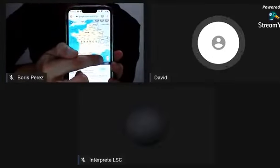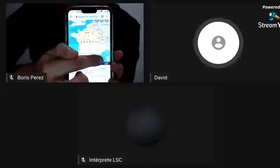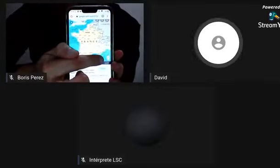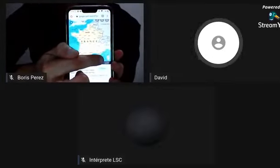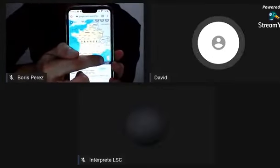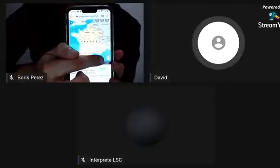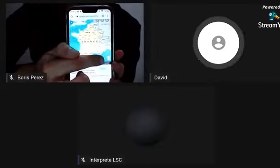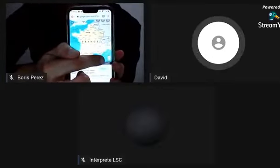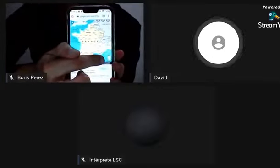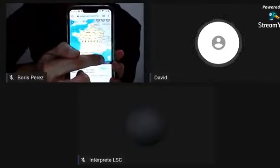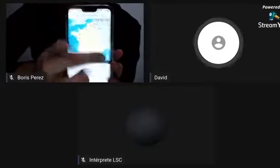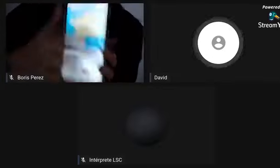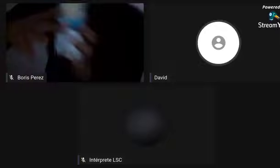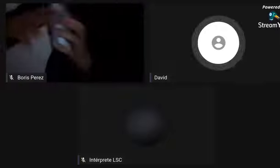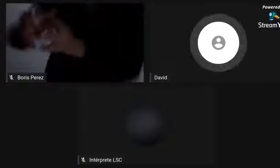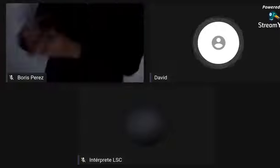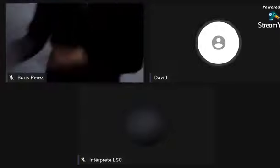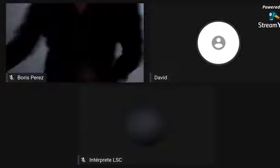No sé si se logre visualizar.